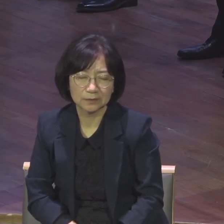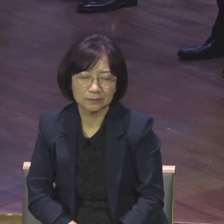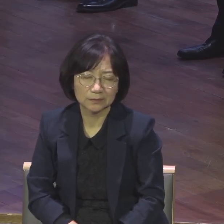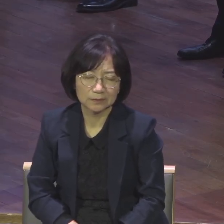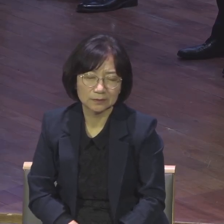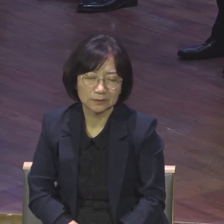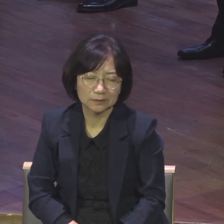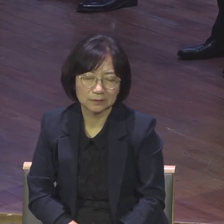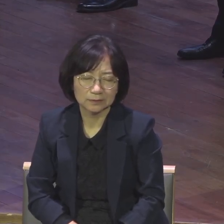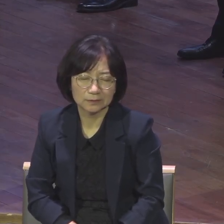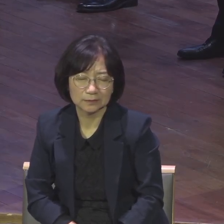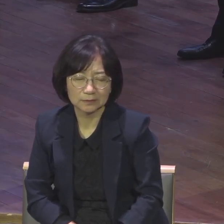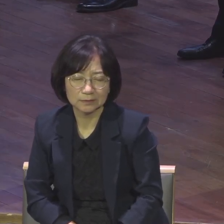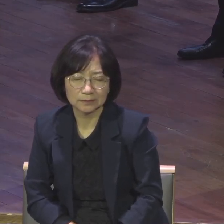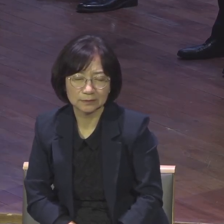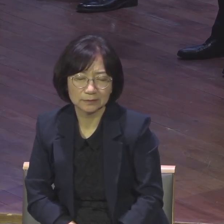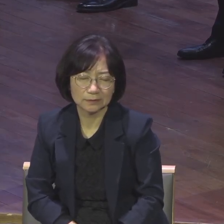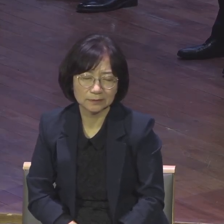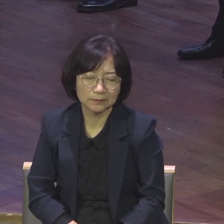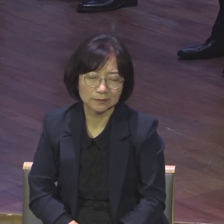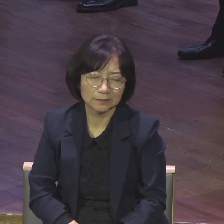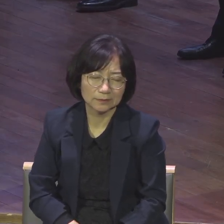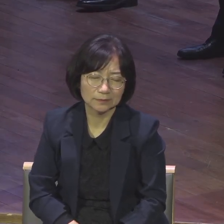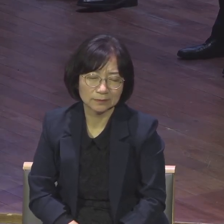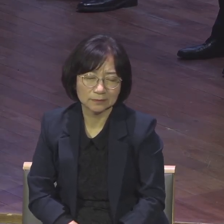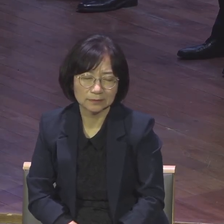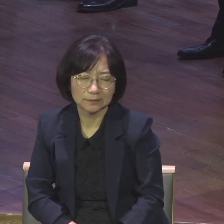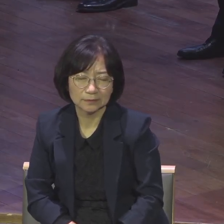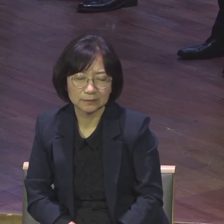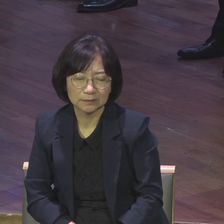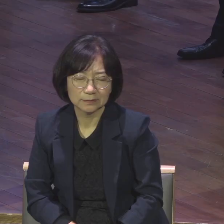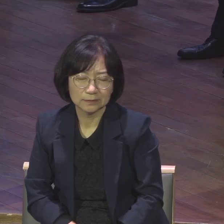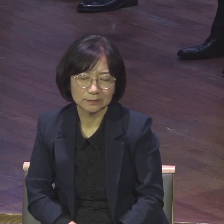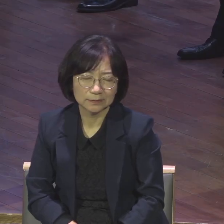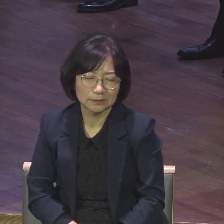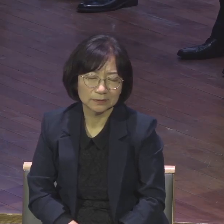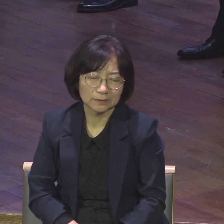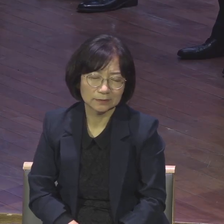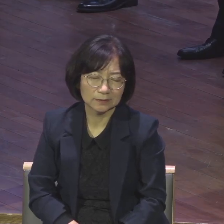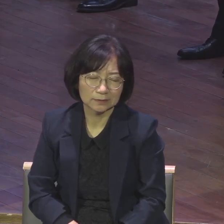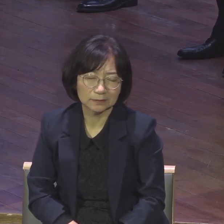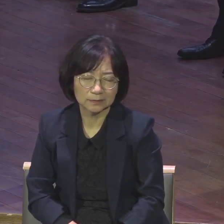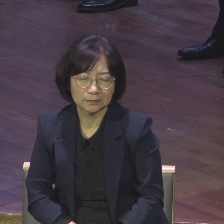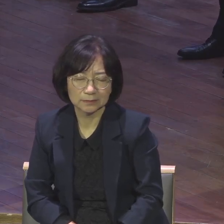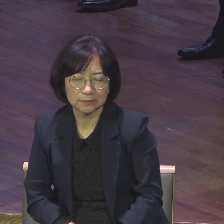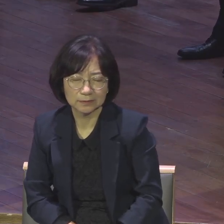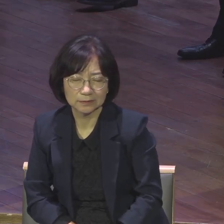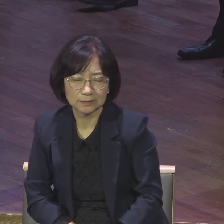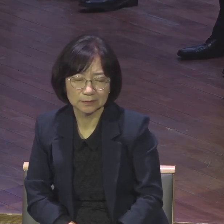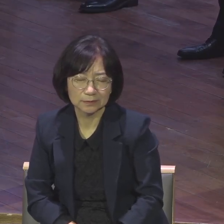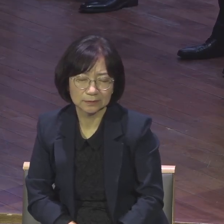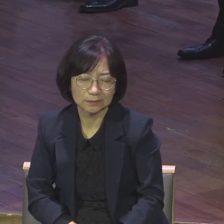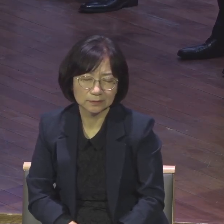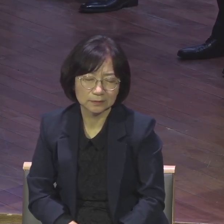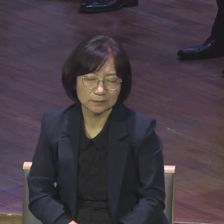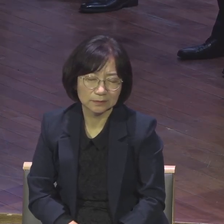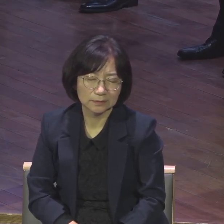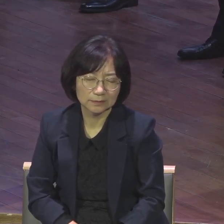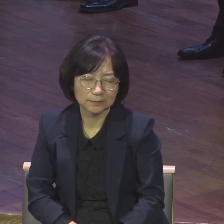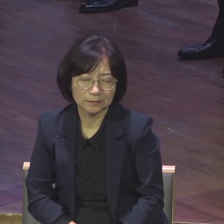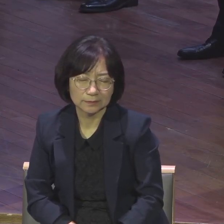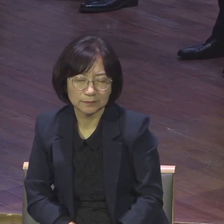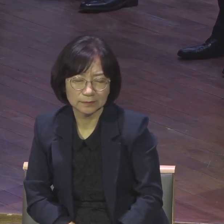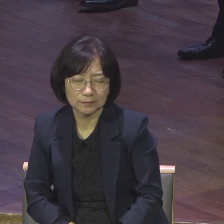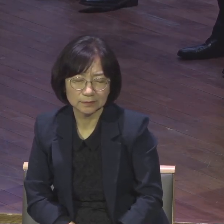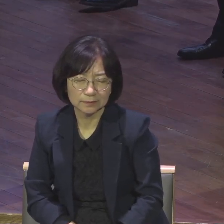우리 불신 예수를 믿지 않는 우리 가족들이 이제 예수를 믿도록 하나님께서